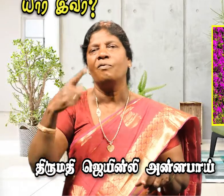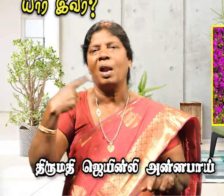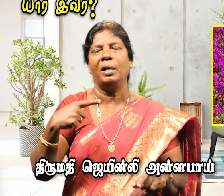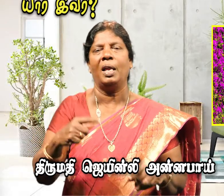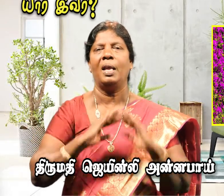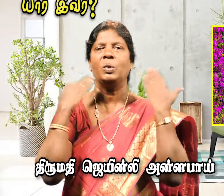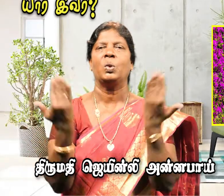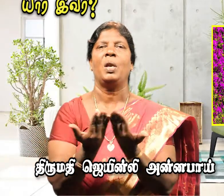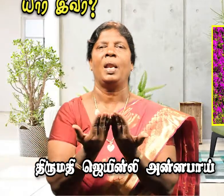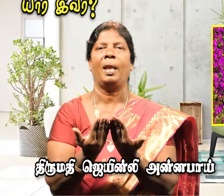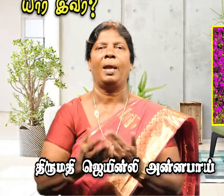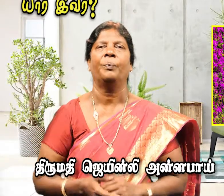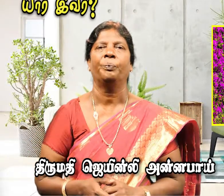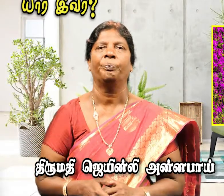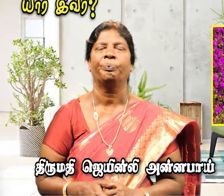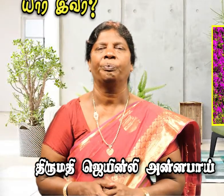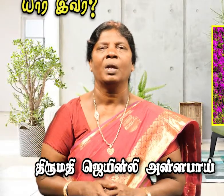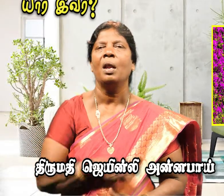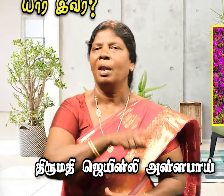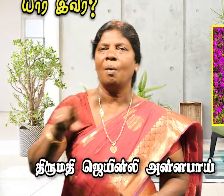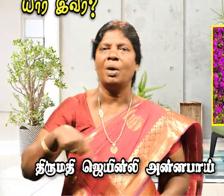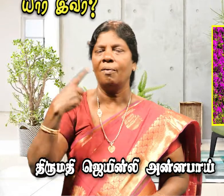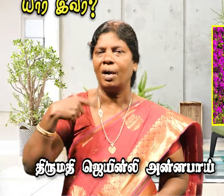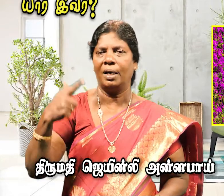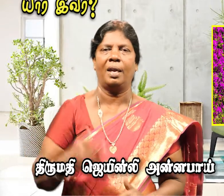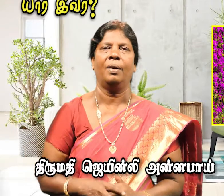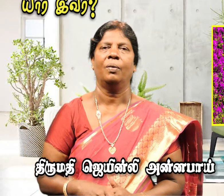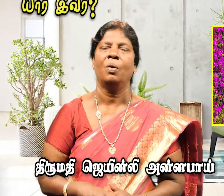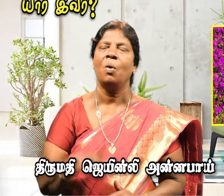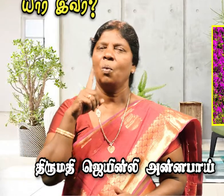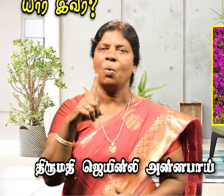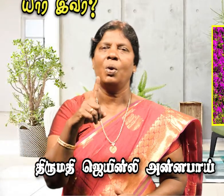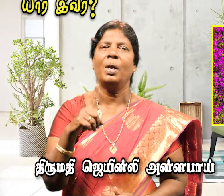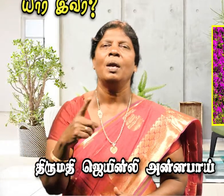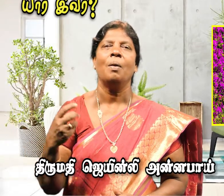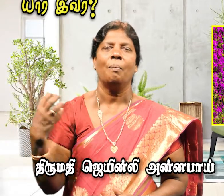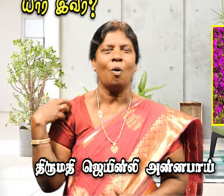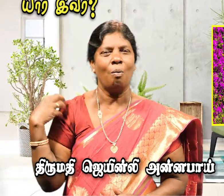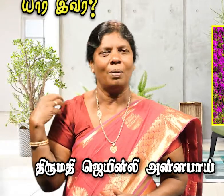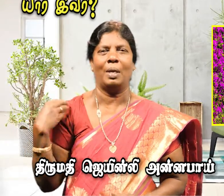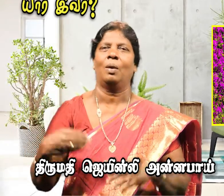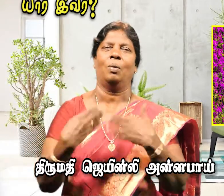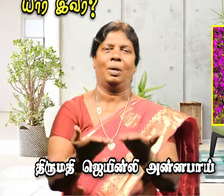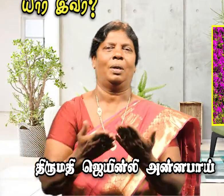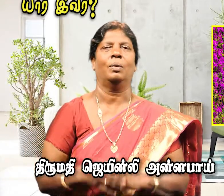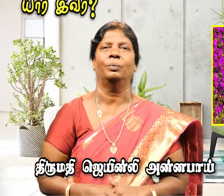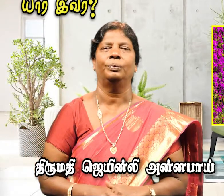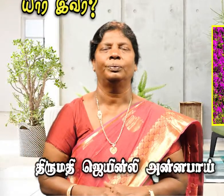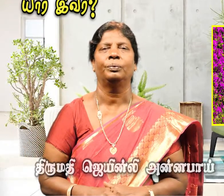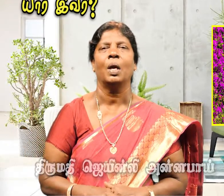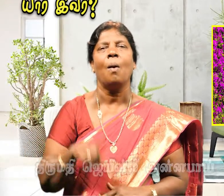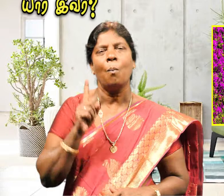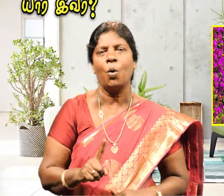இப்படி வாழ்க்கை சூழ்நிலைகள் நம்முடைய வாழ்க்கையில் ஒரு பாதிப்பை